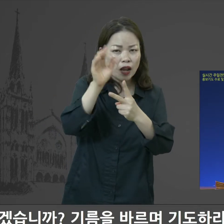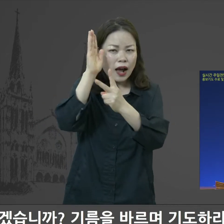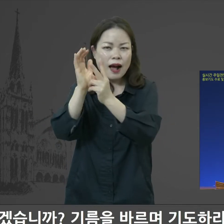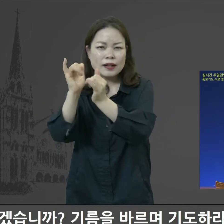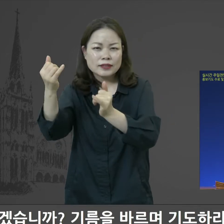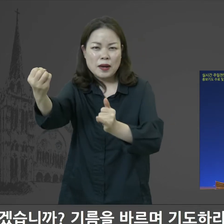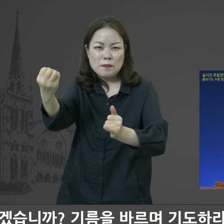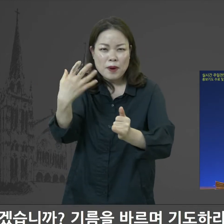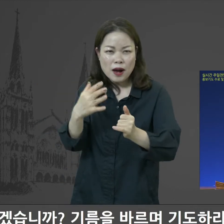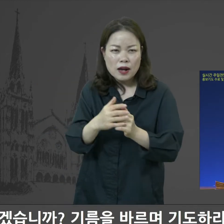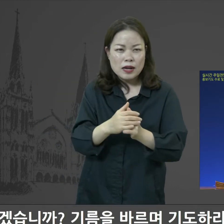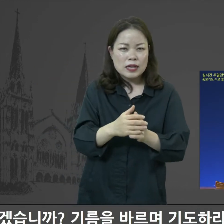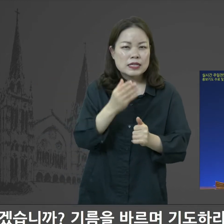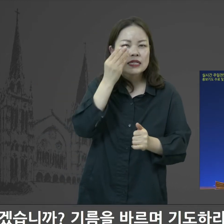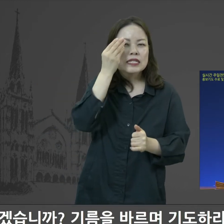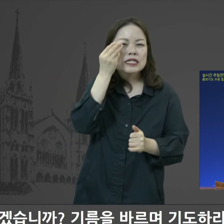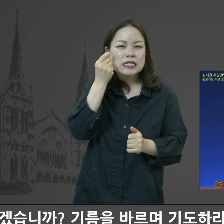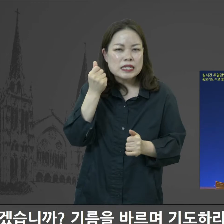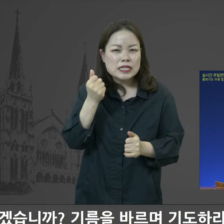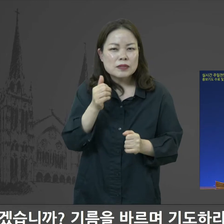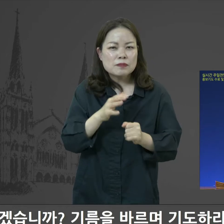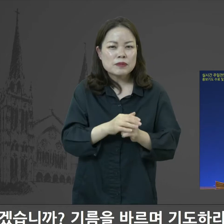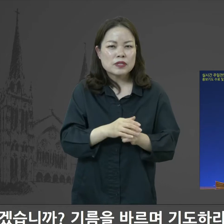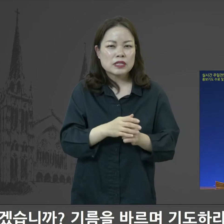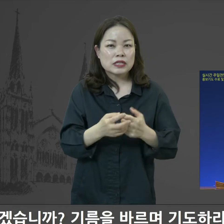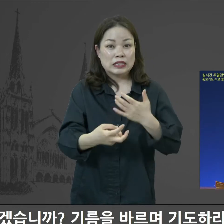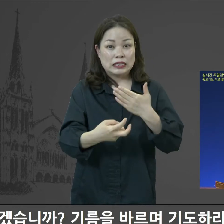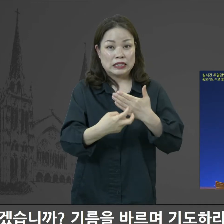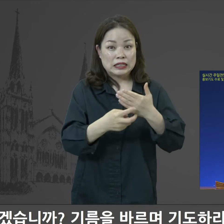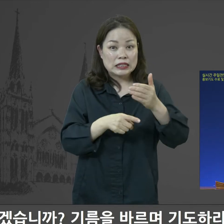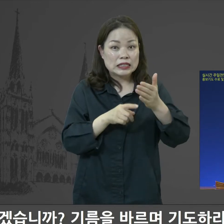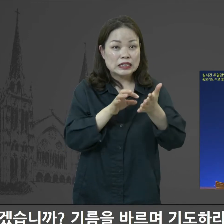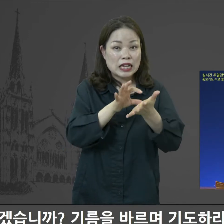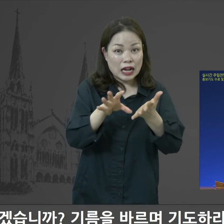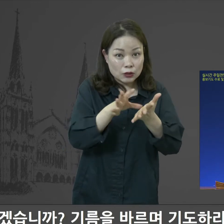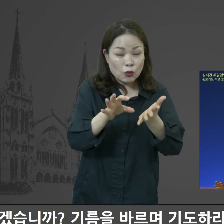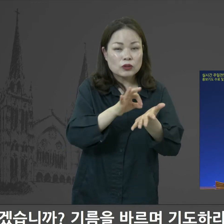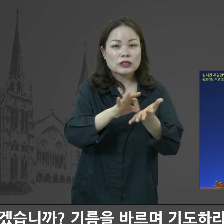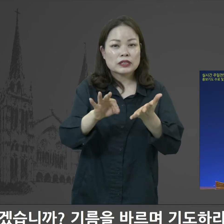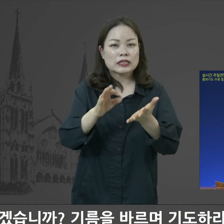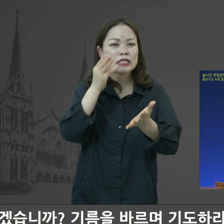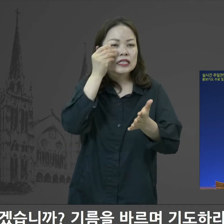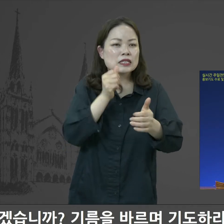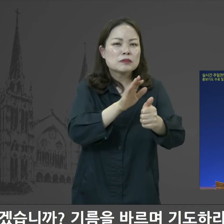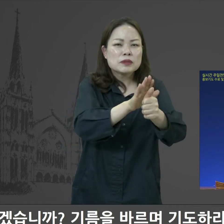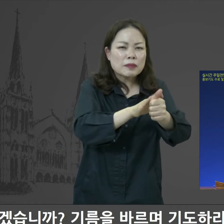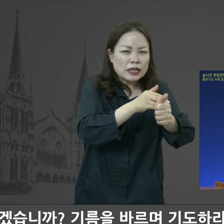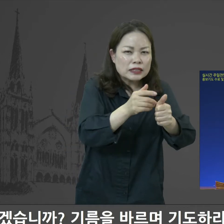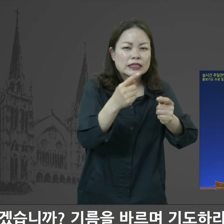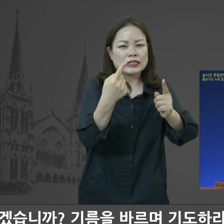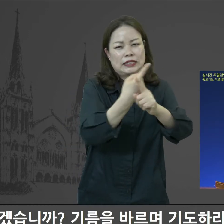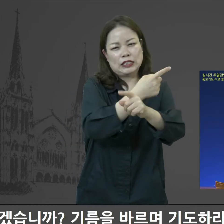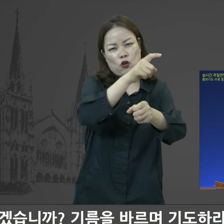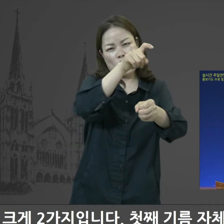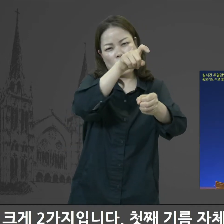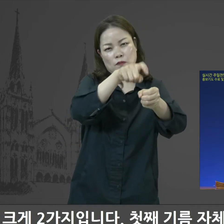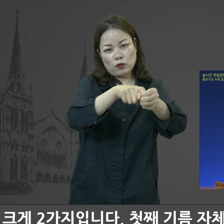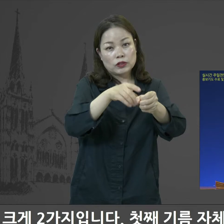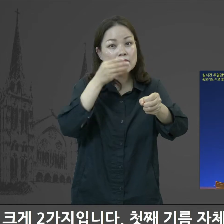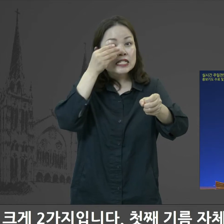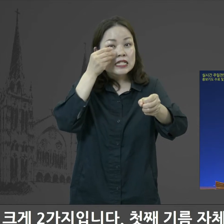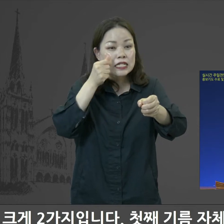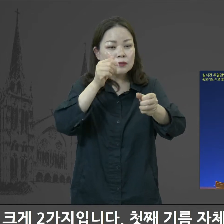이렇게 이야기합니다. 기름 자체가 의약품으로 사용되었기 때문에 기름을 바르는 것은 치료의 목적으로